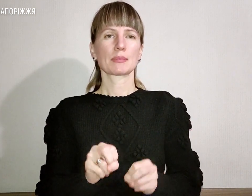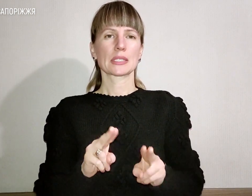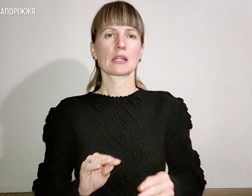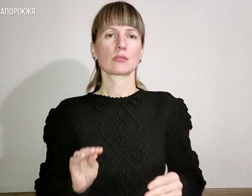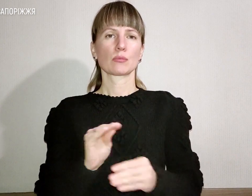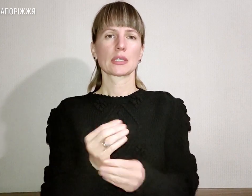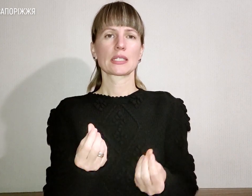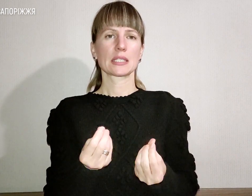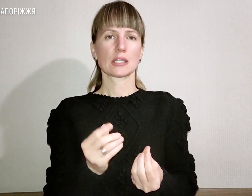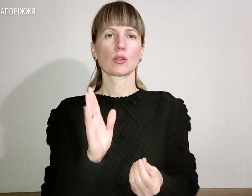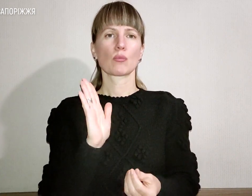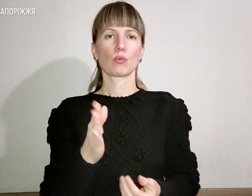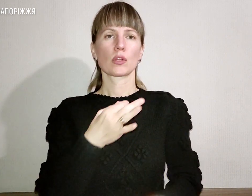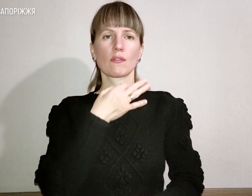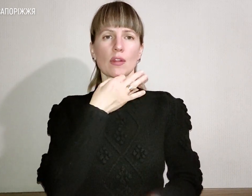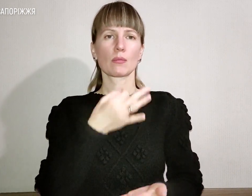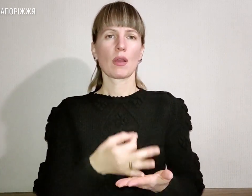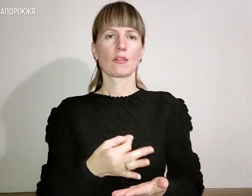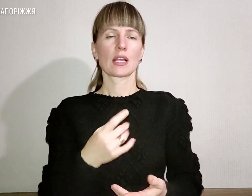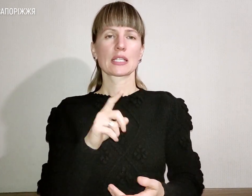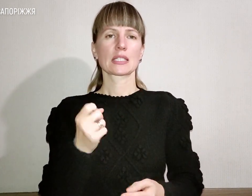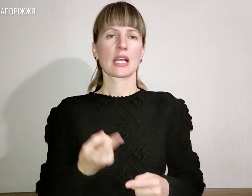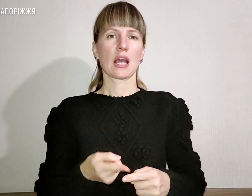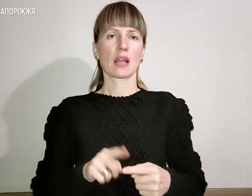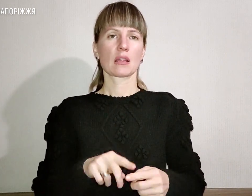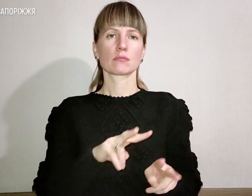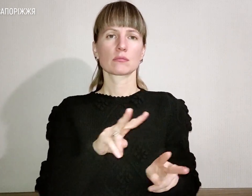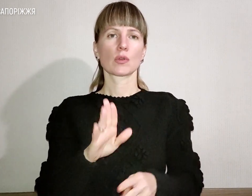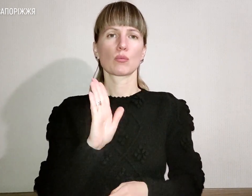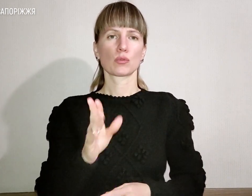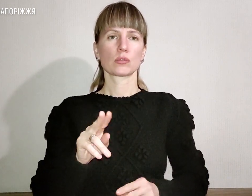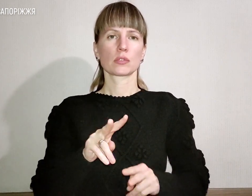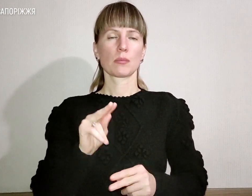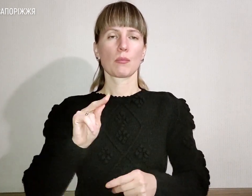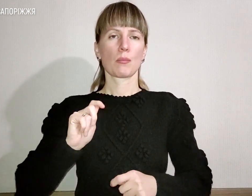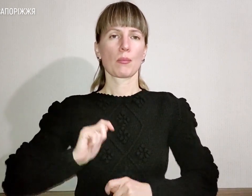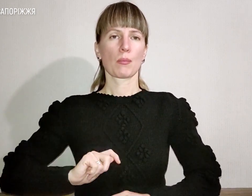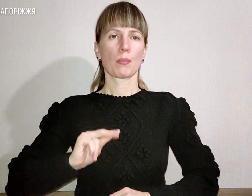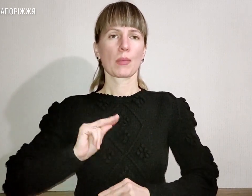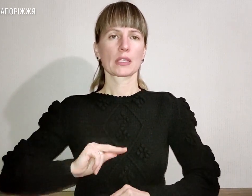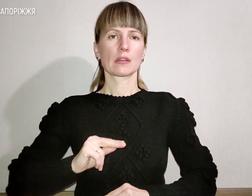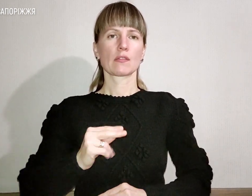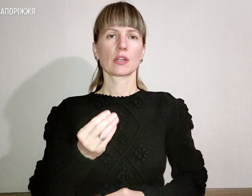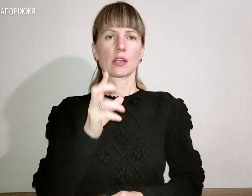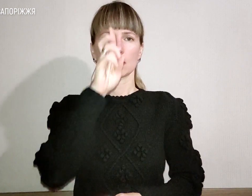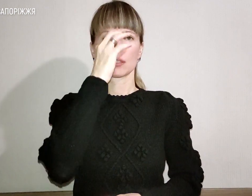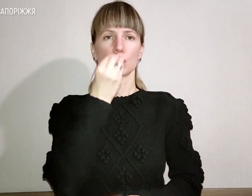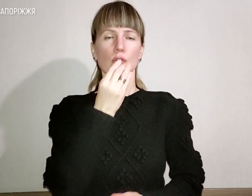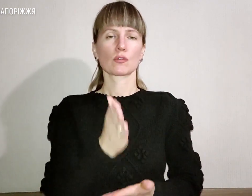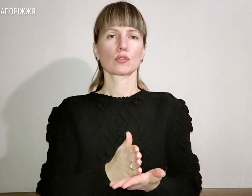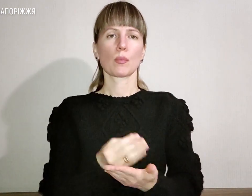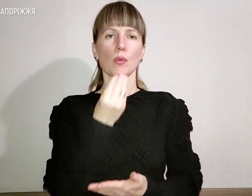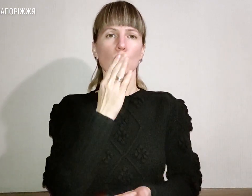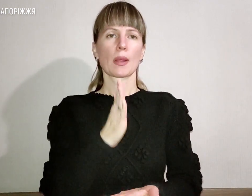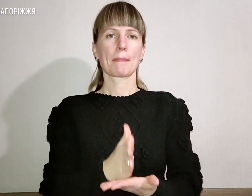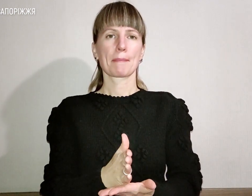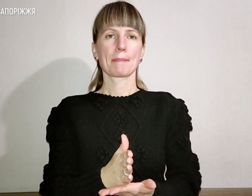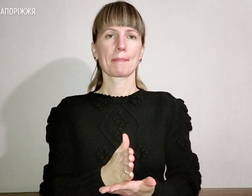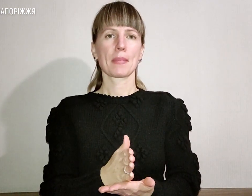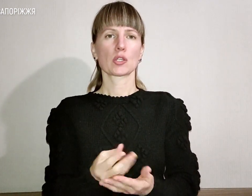нести відповідальність. За цим стежитимуть працівники Держпродспоживслужби. Продукти мають коштувати